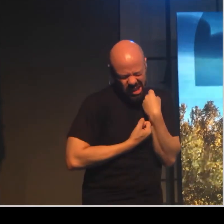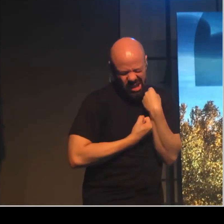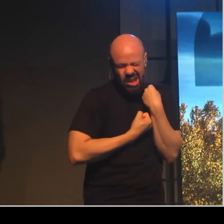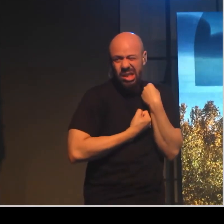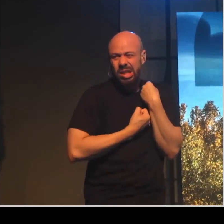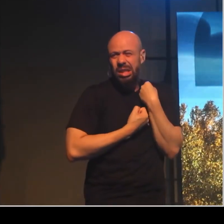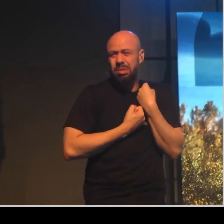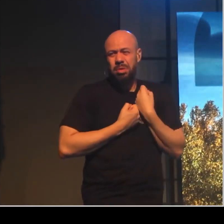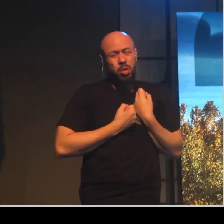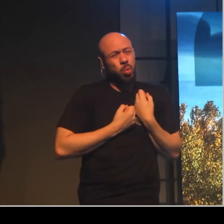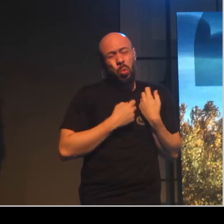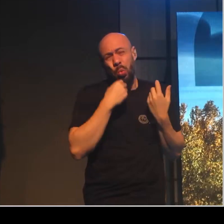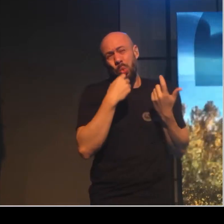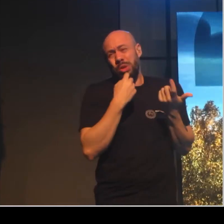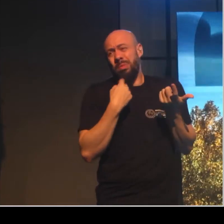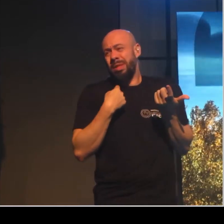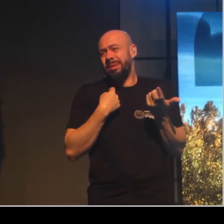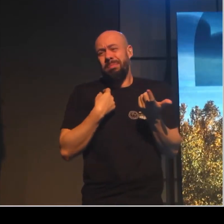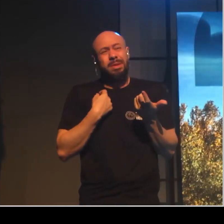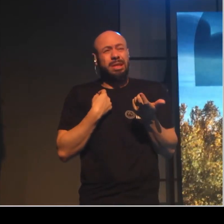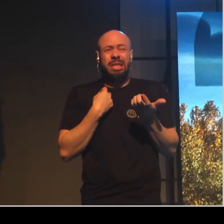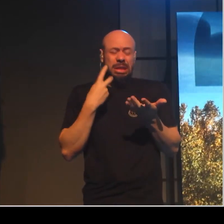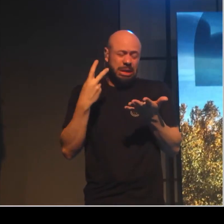Está cansado porque não está dando certo.